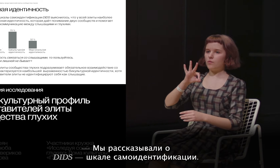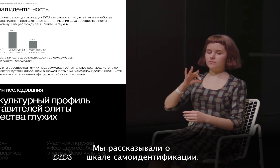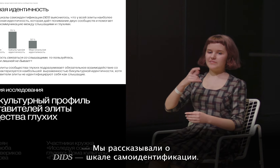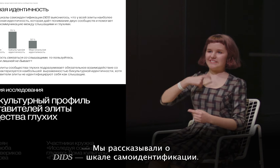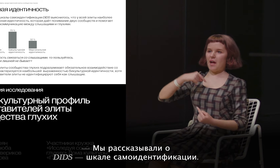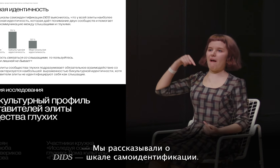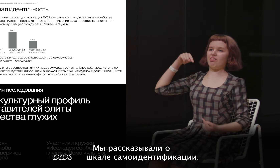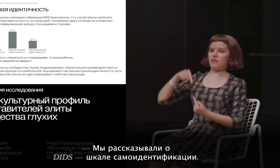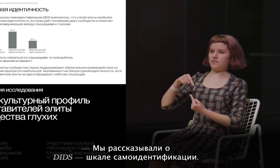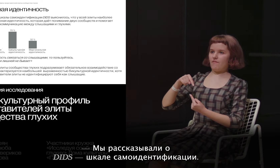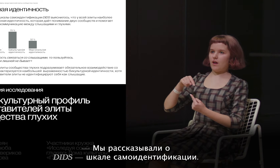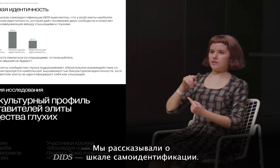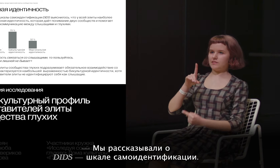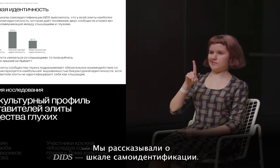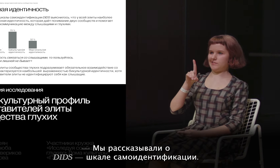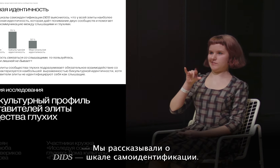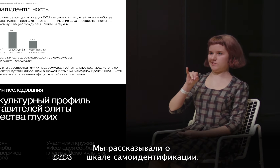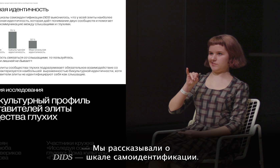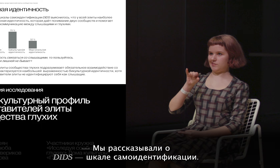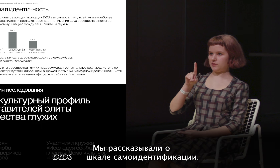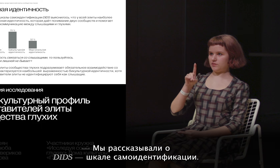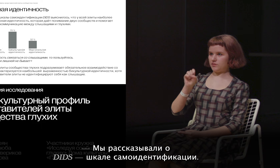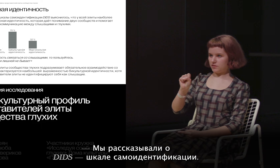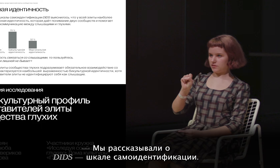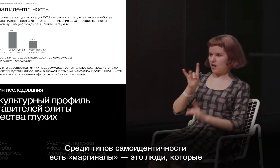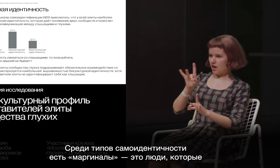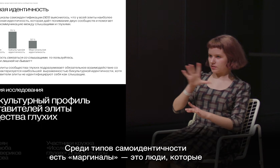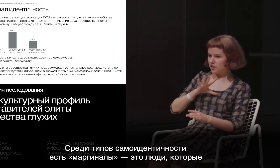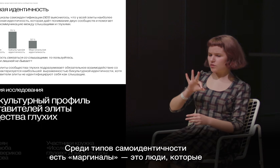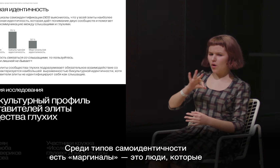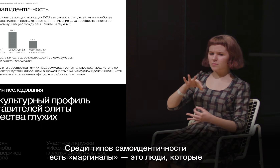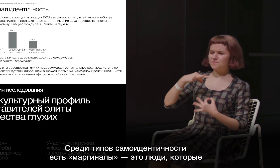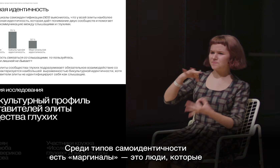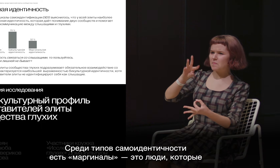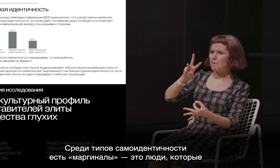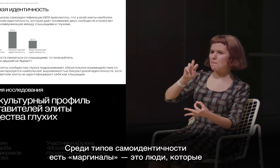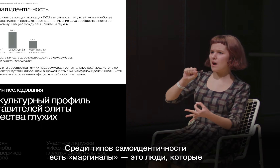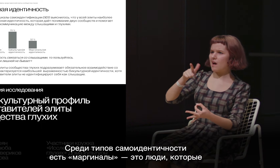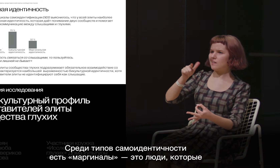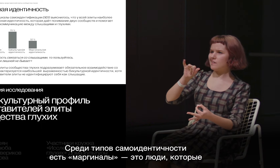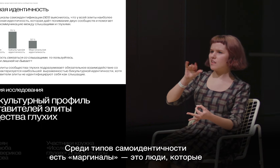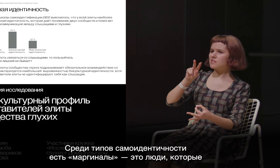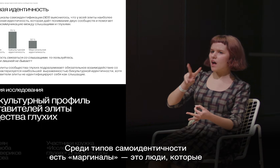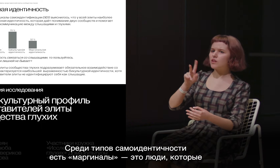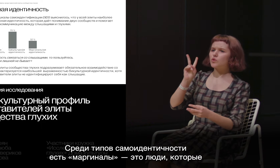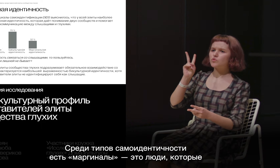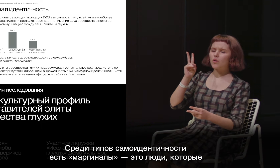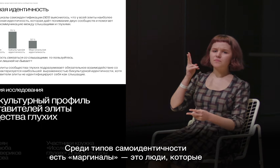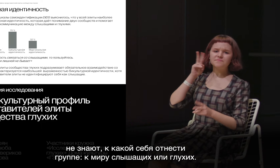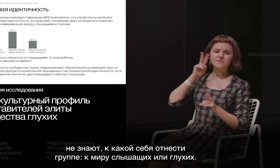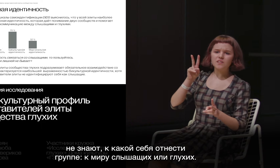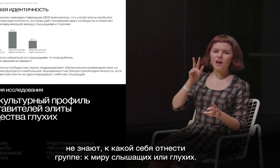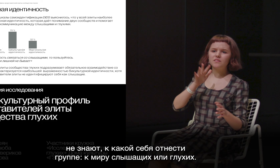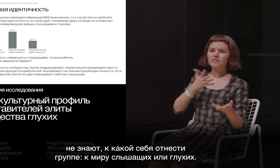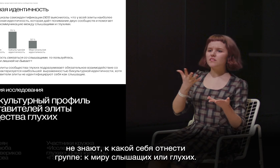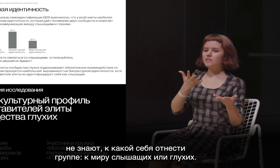было нами сделано? Своя идентификация. Мы рассказывали о том, что кто такой маргинал.